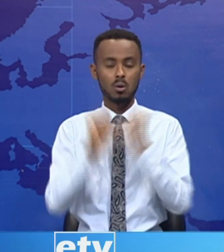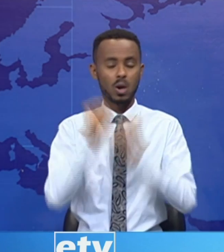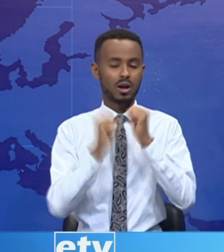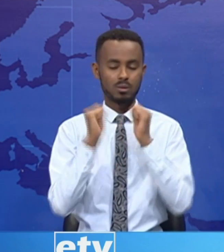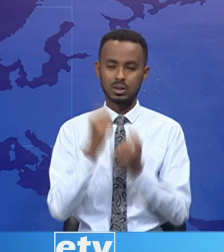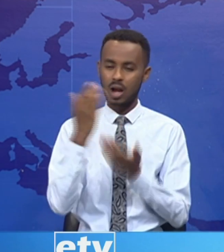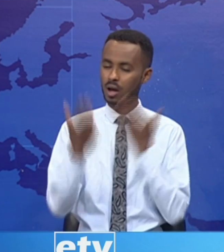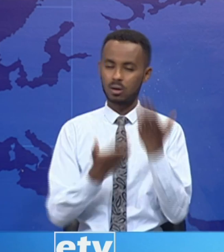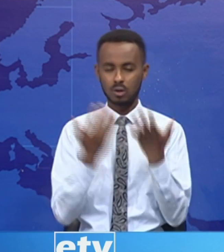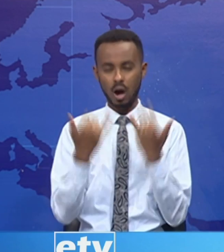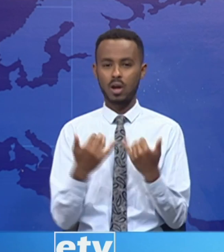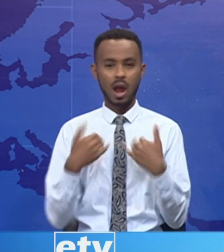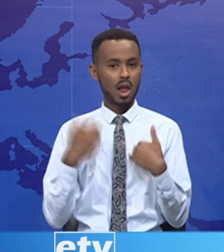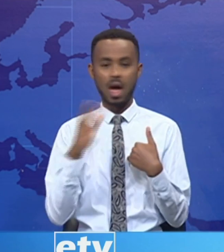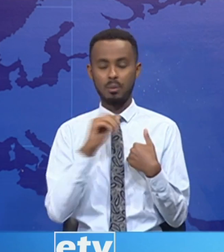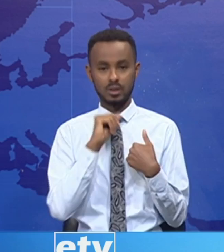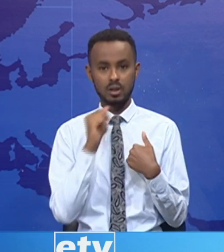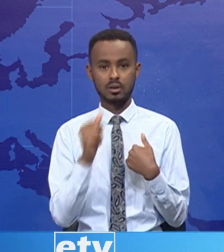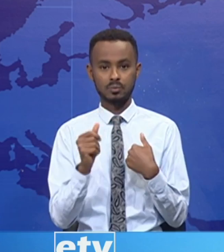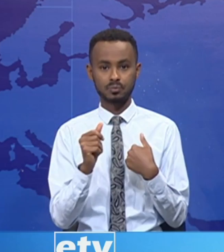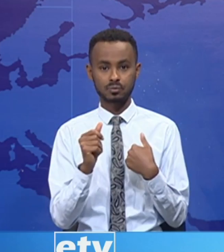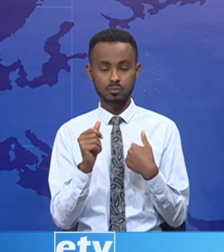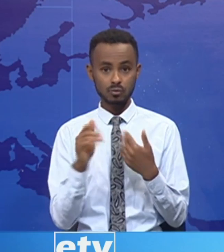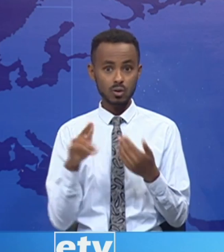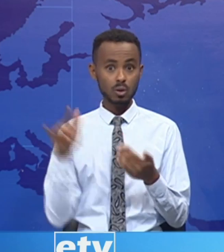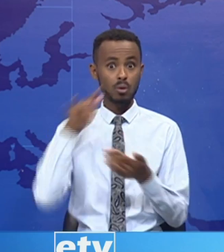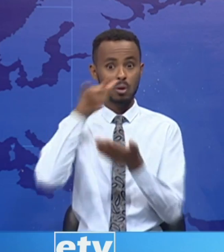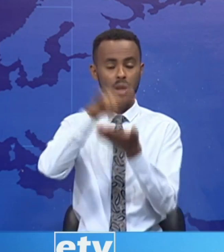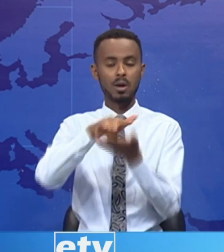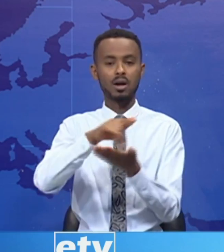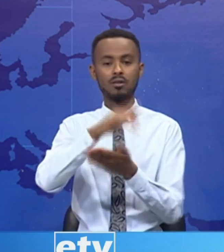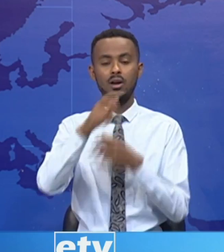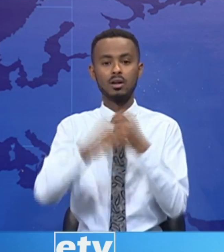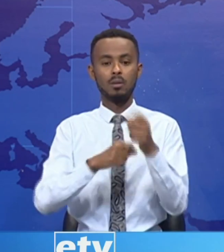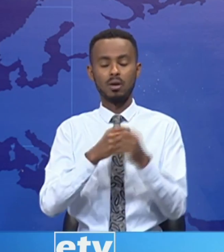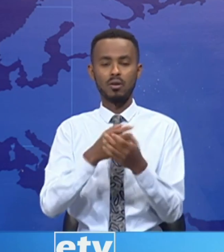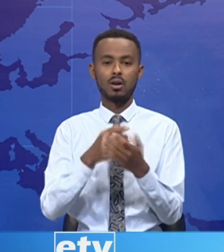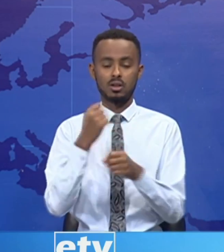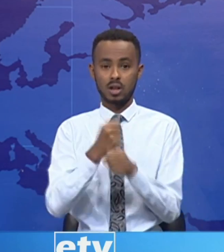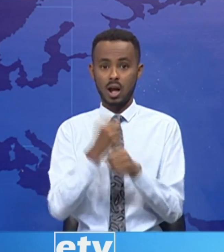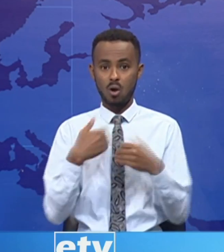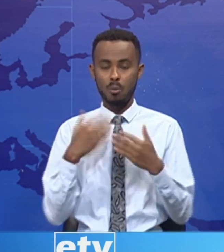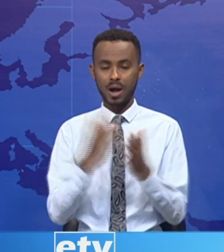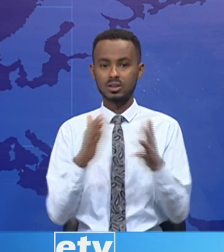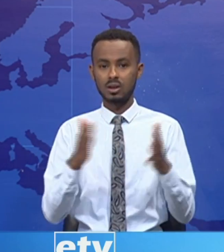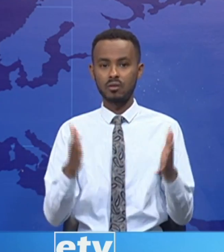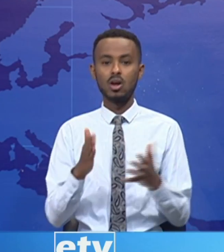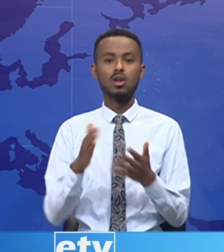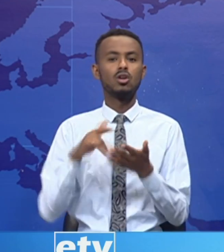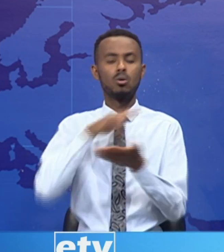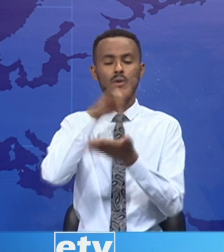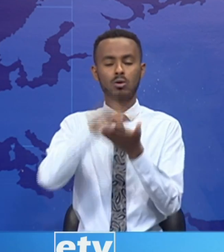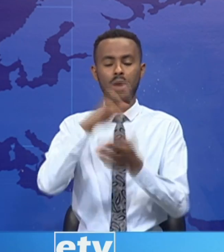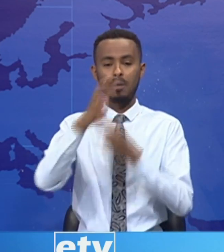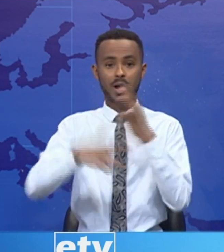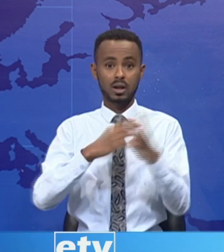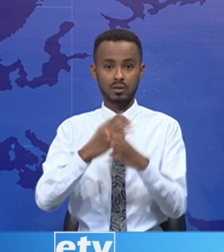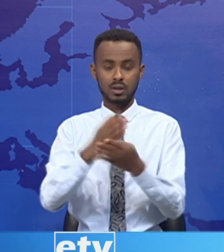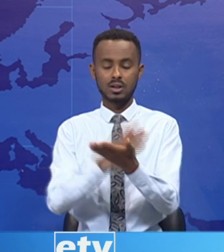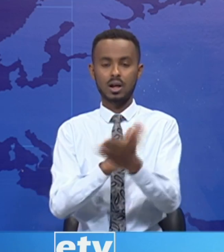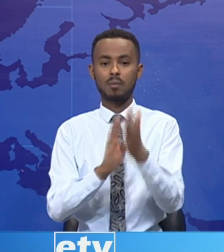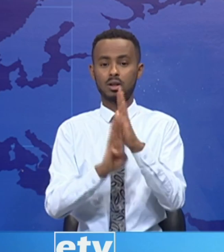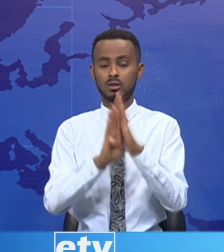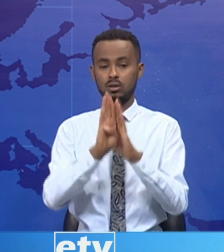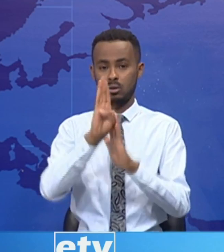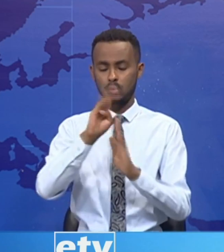ሰርቪስ አሁን ያለ አይመስለኝም። በቦሌ ዓለም አቀፍ አየር ማረፊያ እየተሰራ ያለው ማስፋፊያ የኤርፖርቱን ዓለም አቀፍ ደረጃ ከማሳደጉም